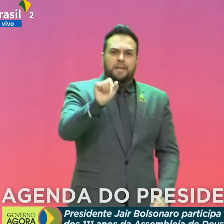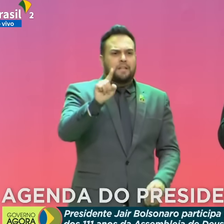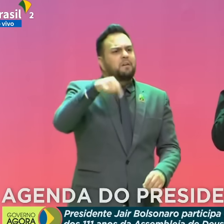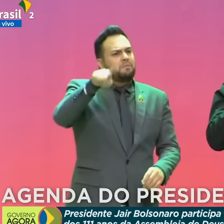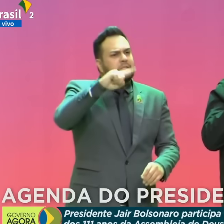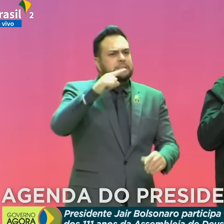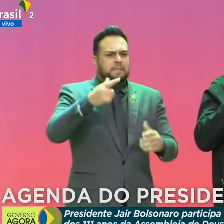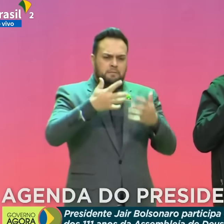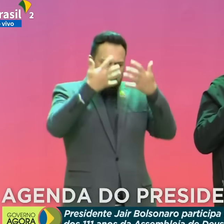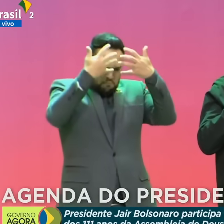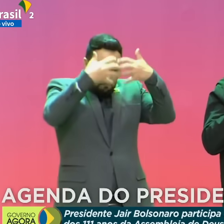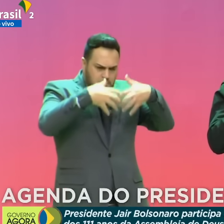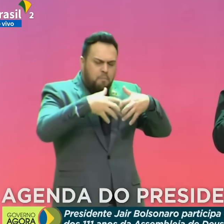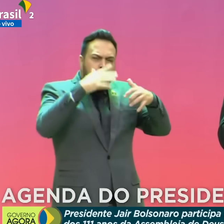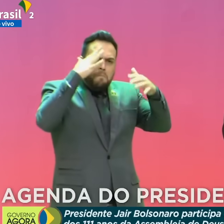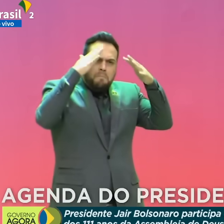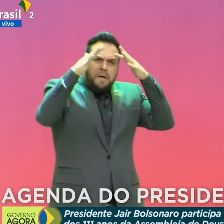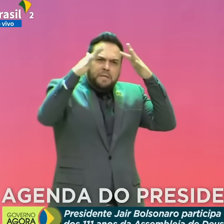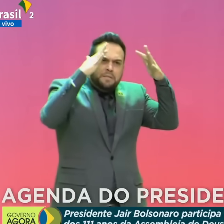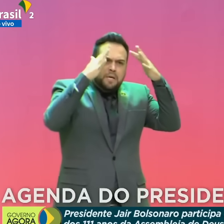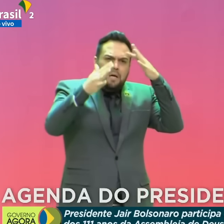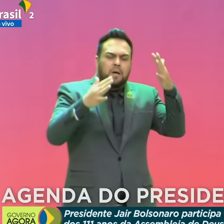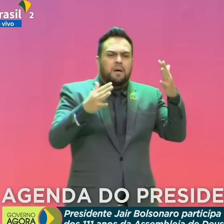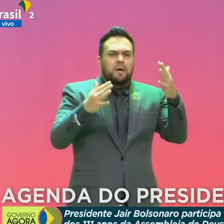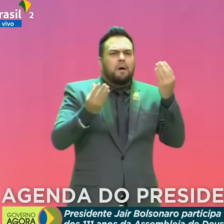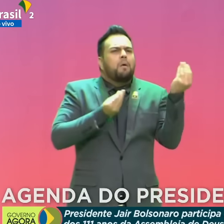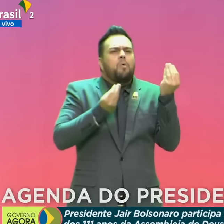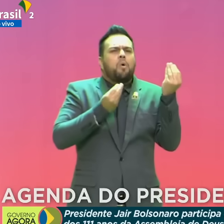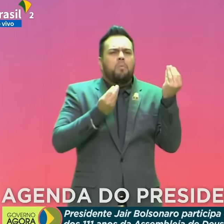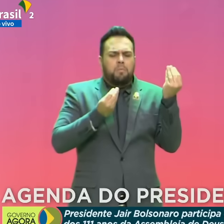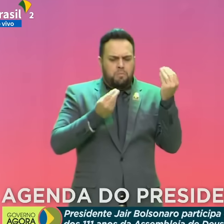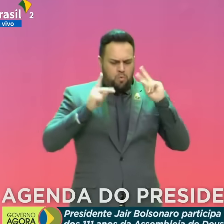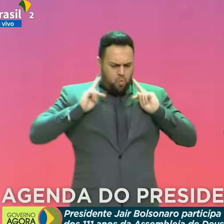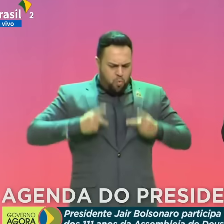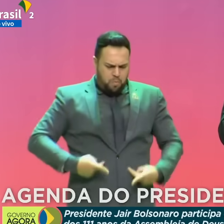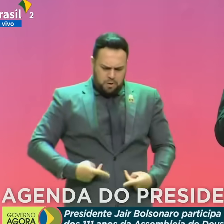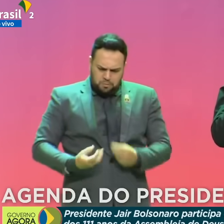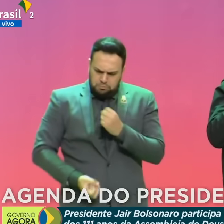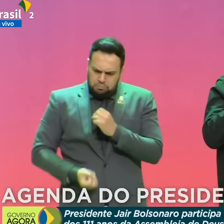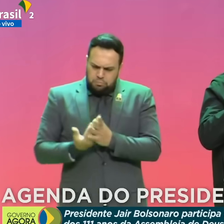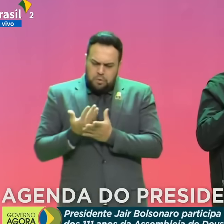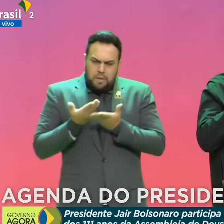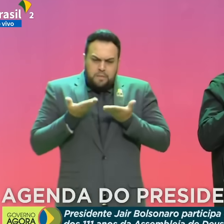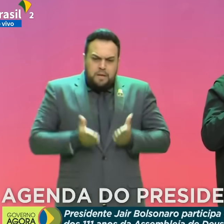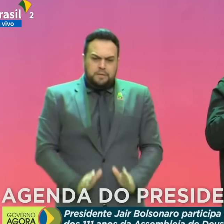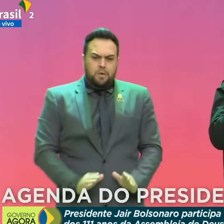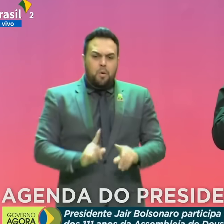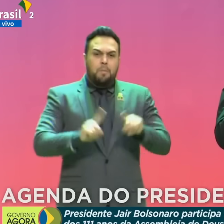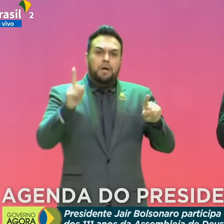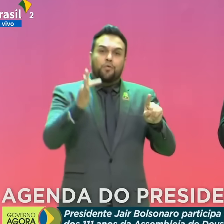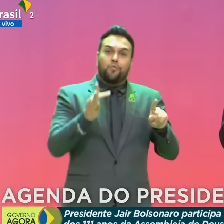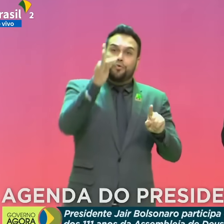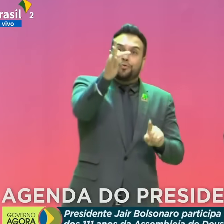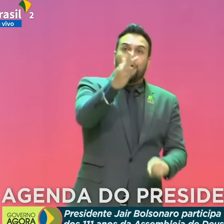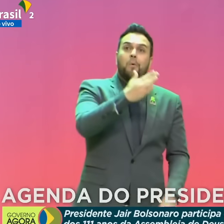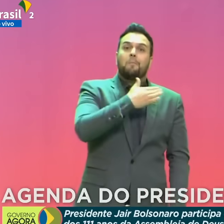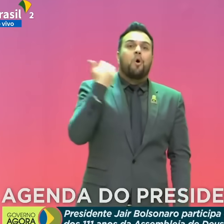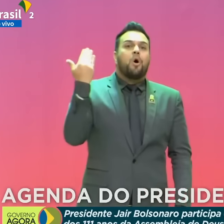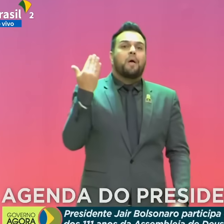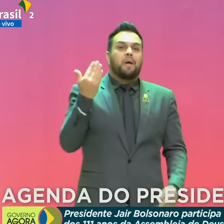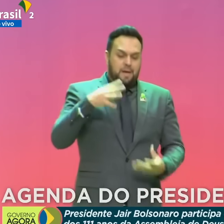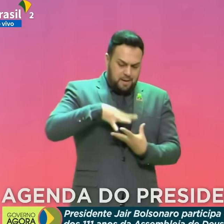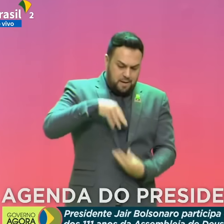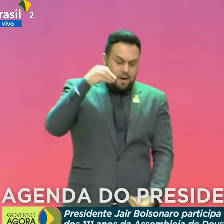matutar, da onde viemos? Agora, para onde nós iremos? Acredito que